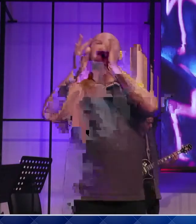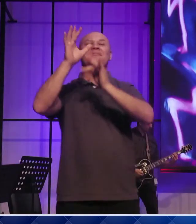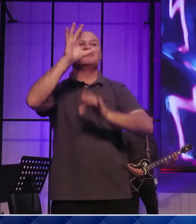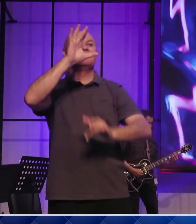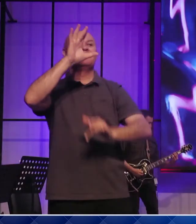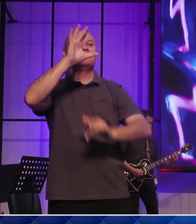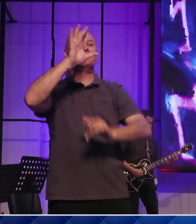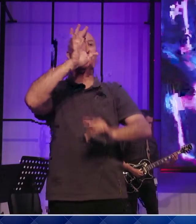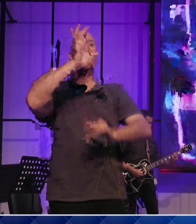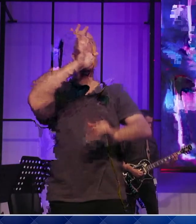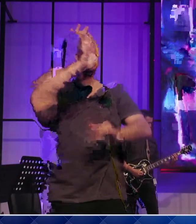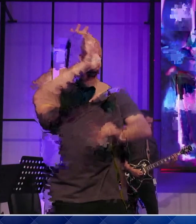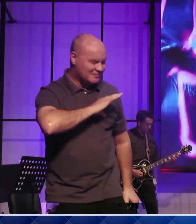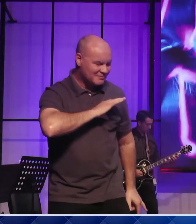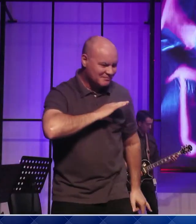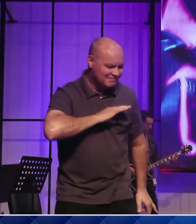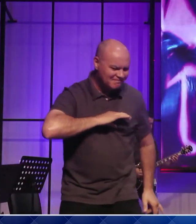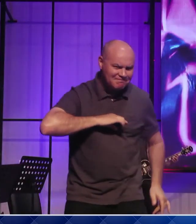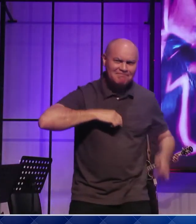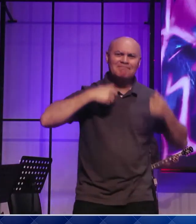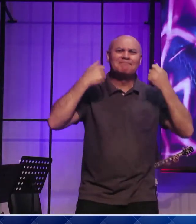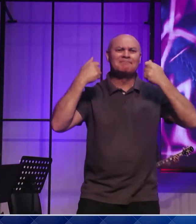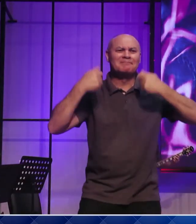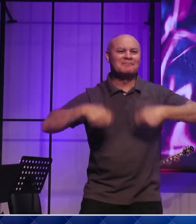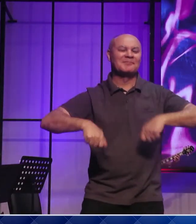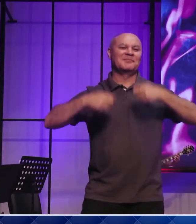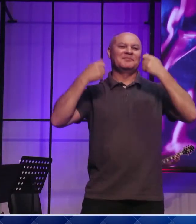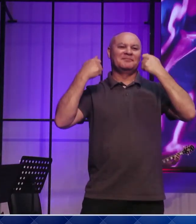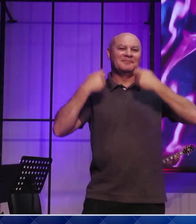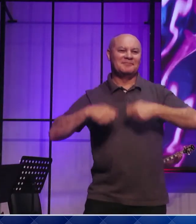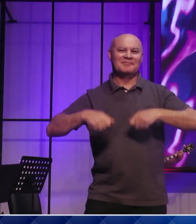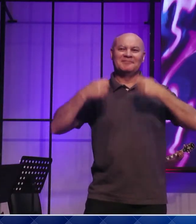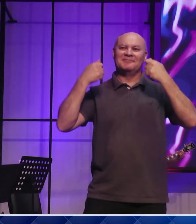eu preciso de ti,